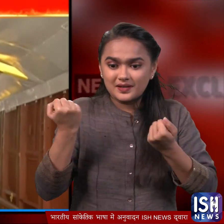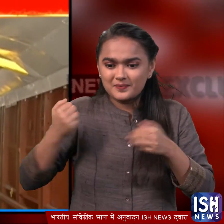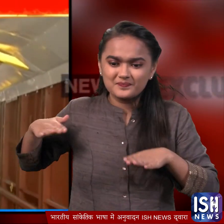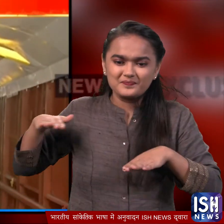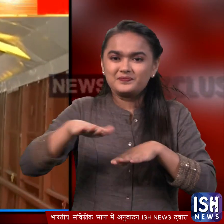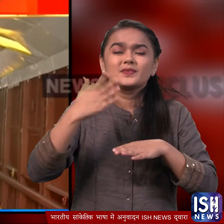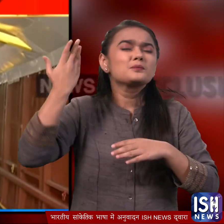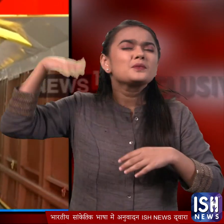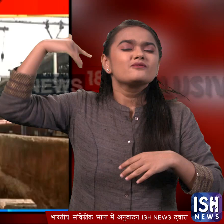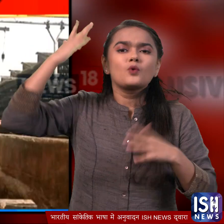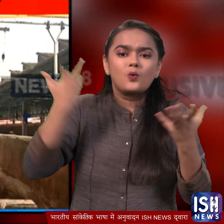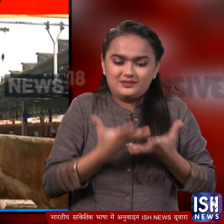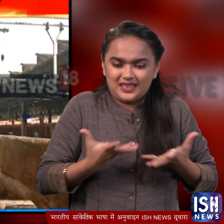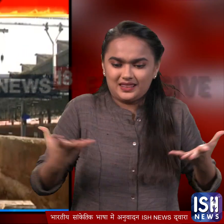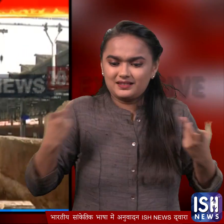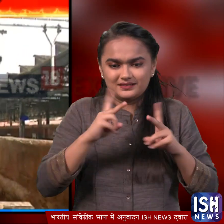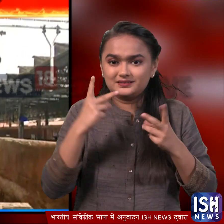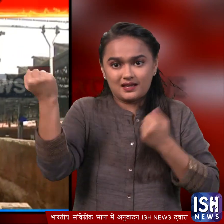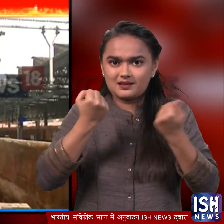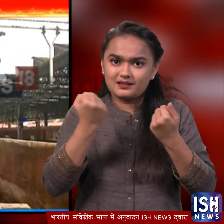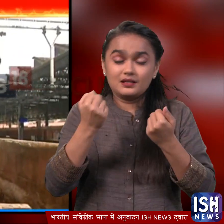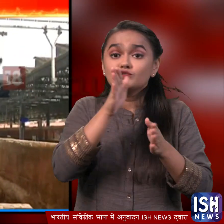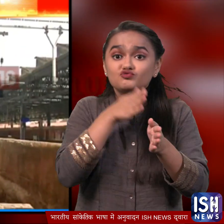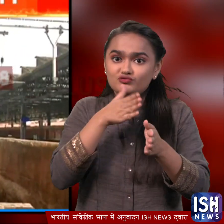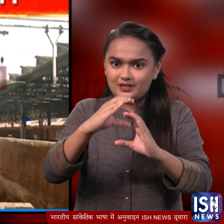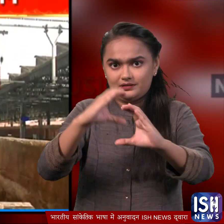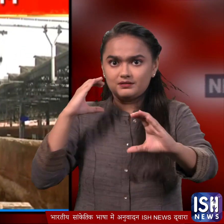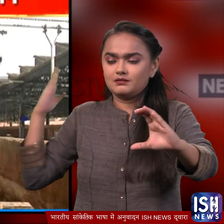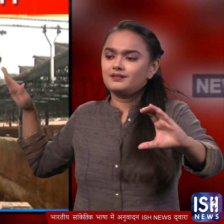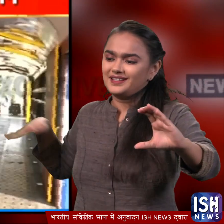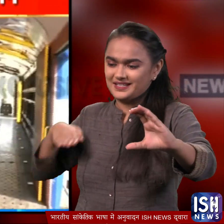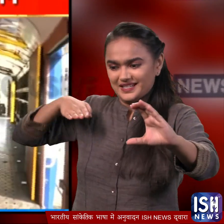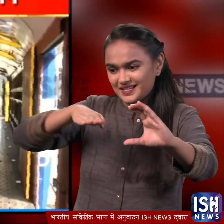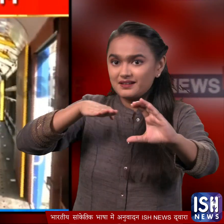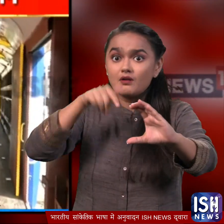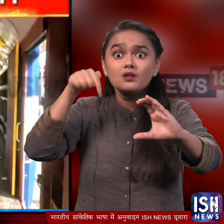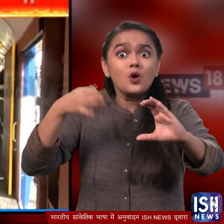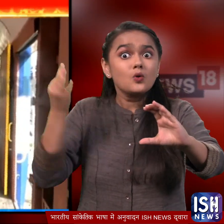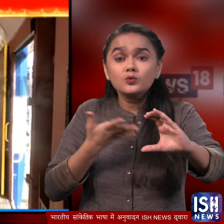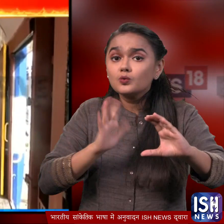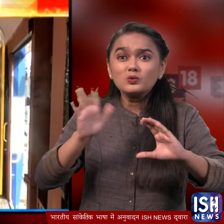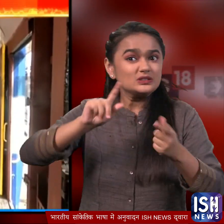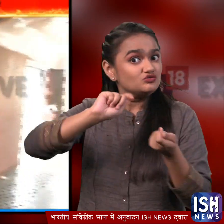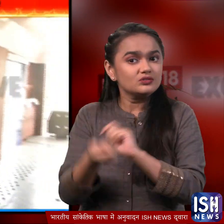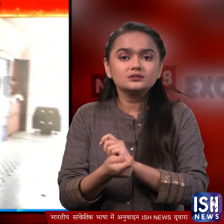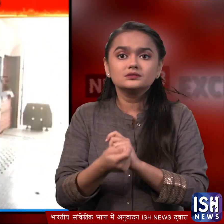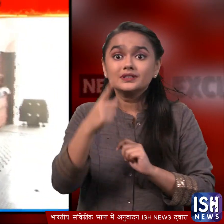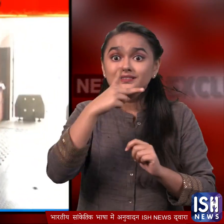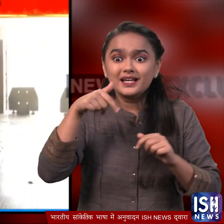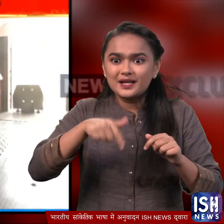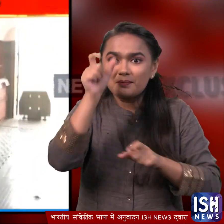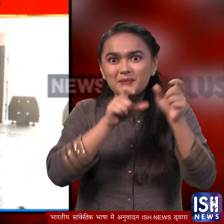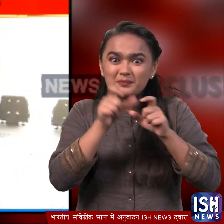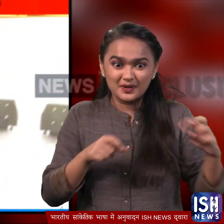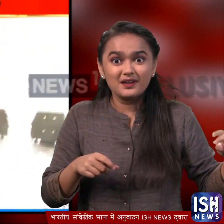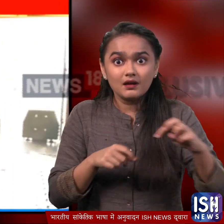को लोड करना भी आसान होगा। पहले सिर्फ कोच के पिछले दरवाजे से ही गाड़ियां लोड की जा सकती थी, जो कि नए कोच में बड़ा बदलाव है। पैसेंजर जिन